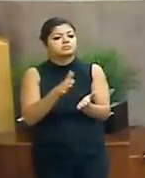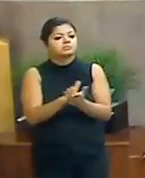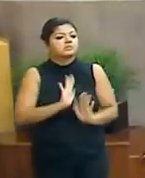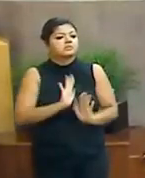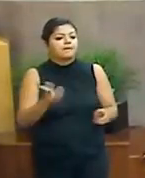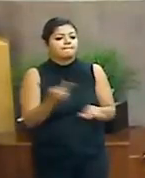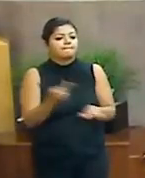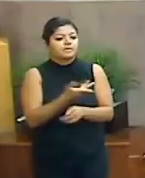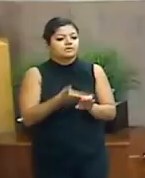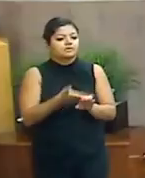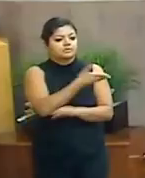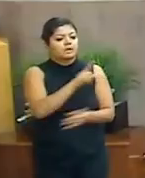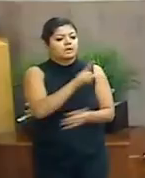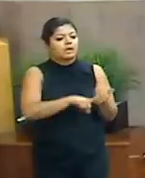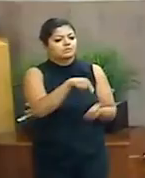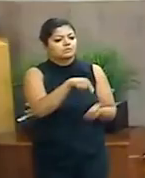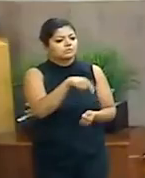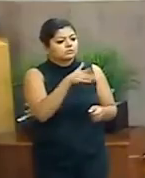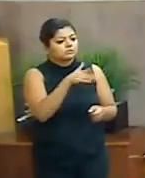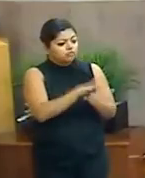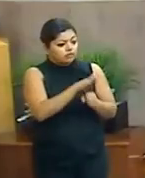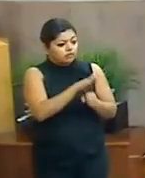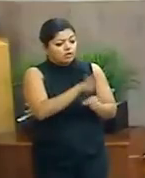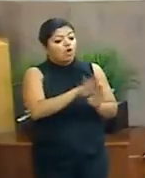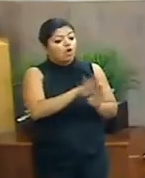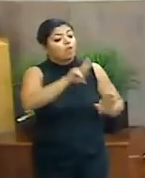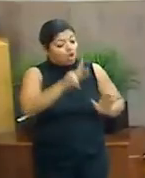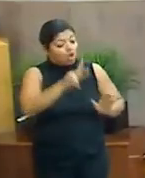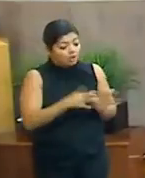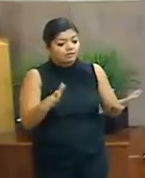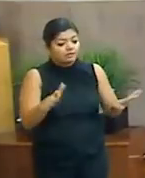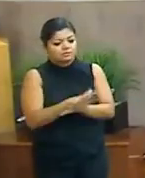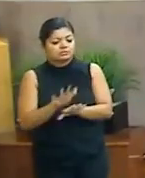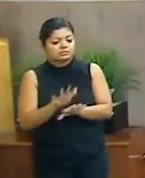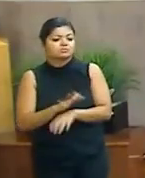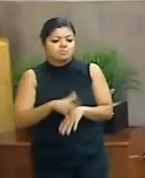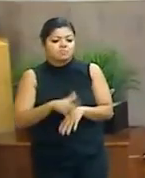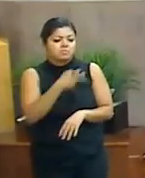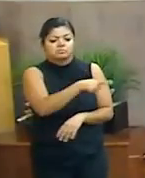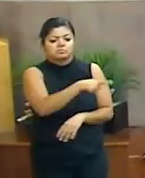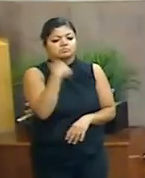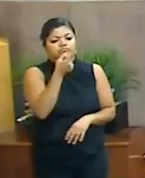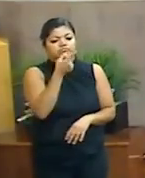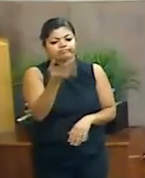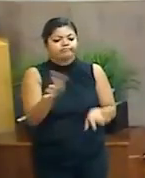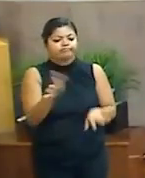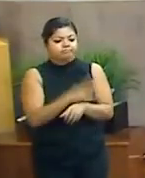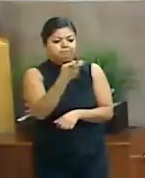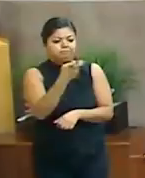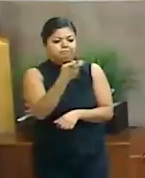la alegación del actualmente el entidad suficiente para ordenar la impresión lo que torna irreparable su pretensión